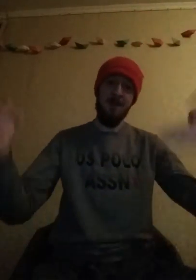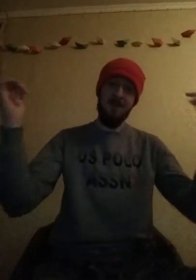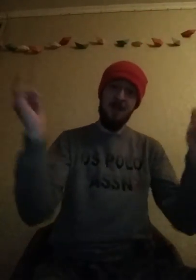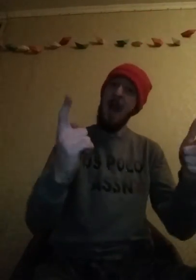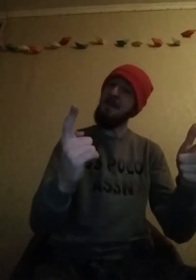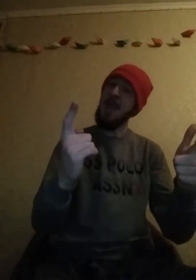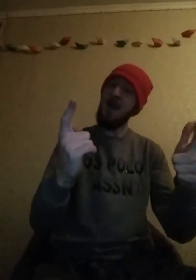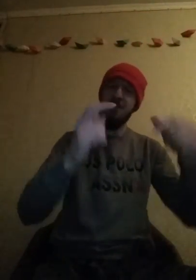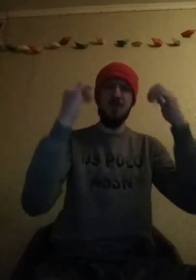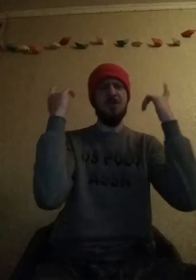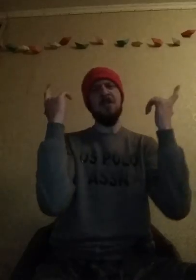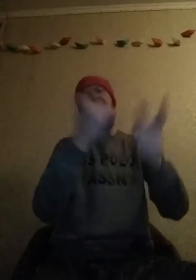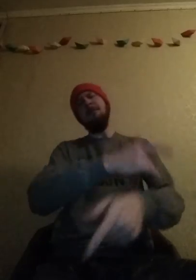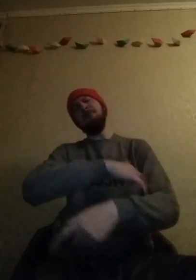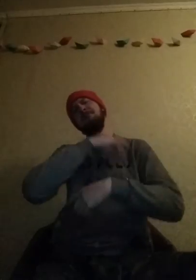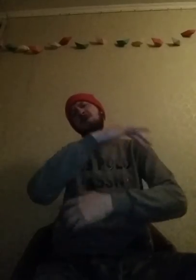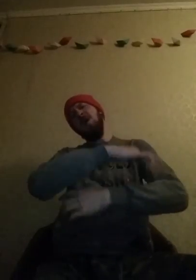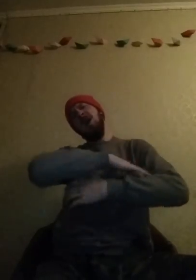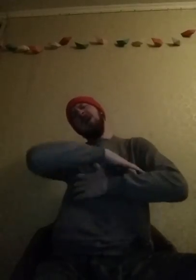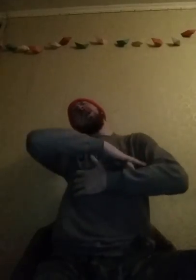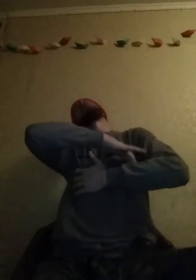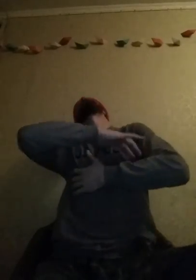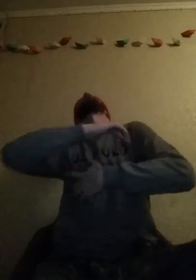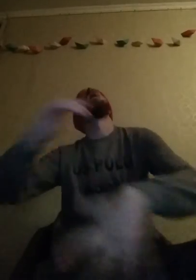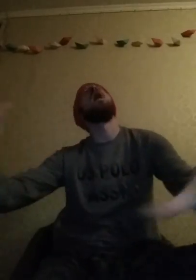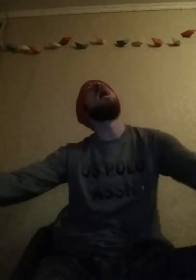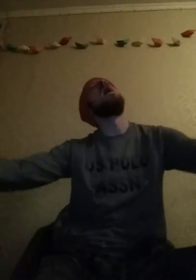და მე არ ვიცი რამე შეფელება